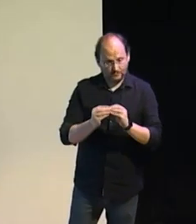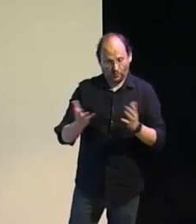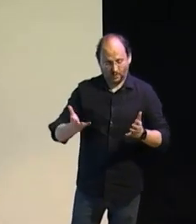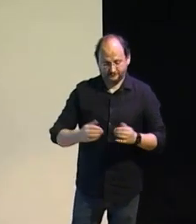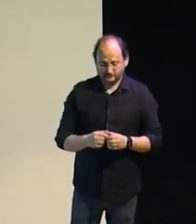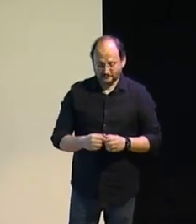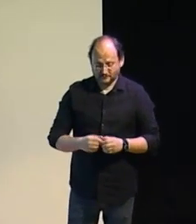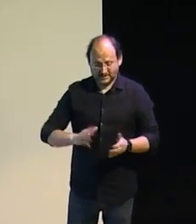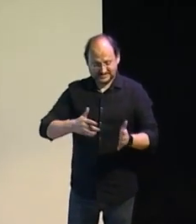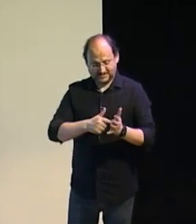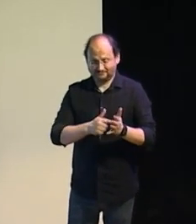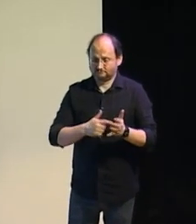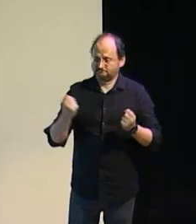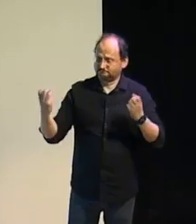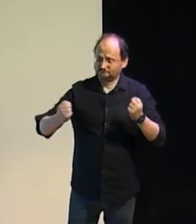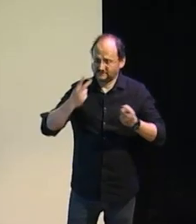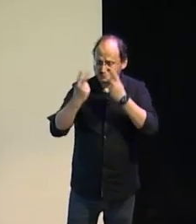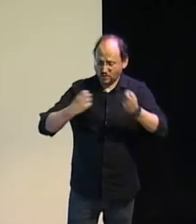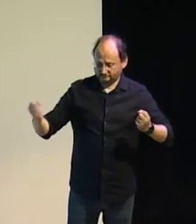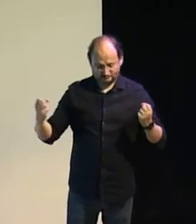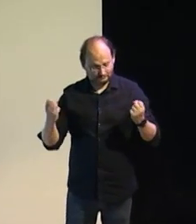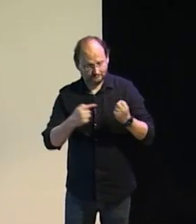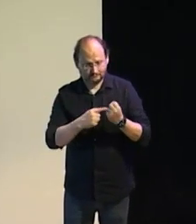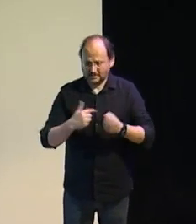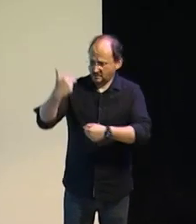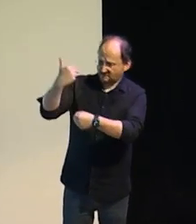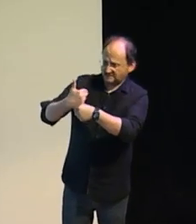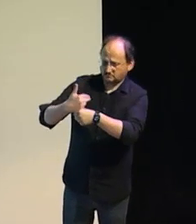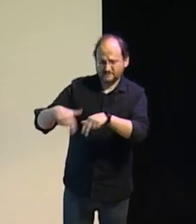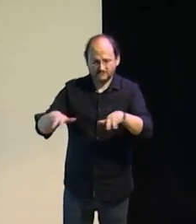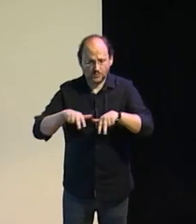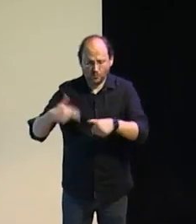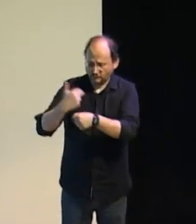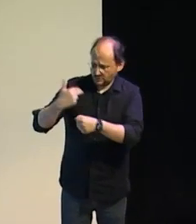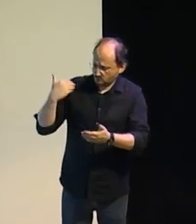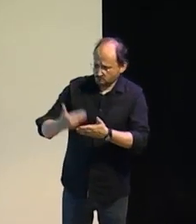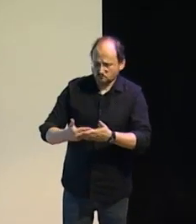à ces trouvailles? Le problème, c'est que la langue des signes est très visuelle.